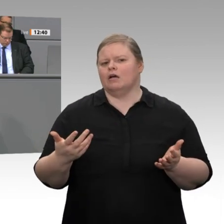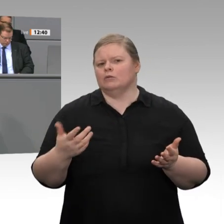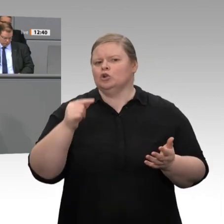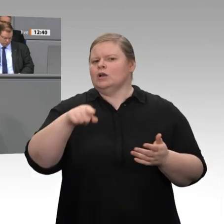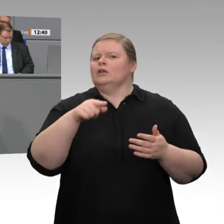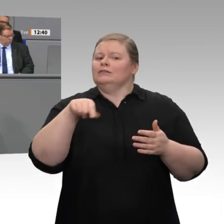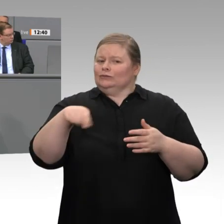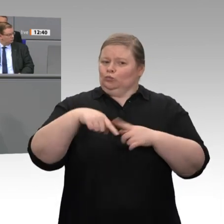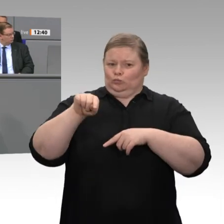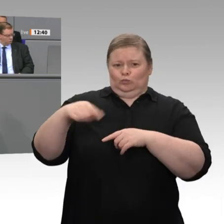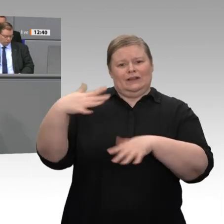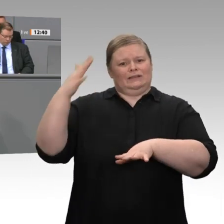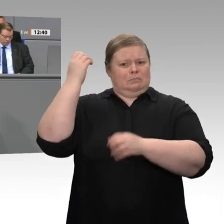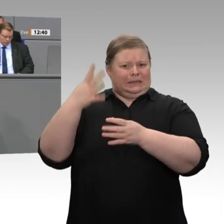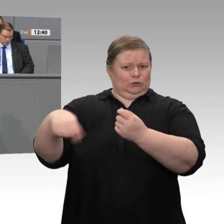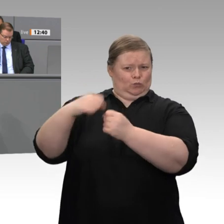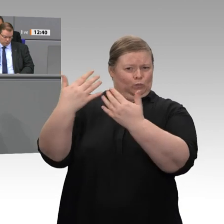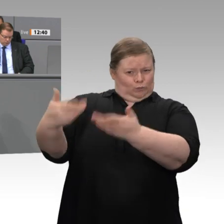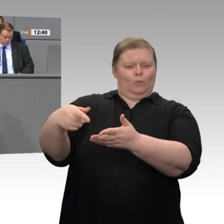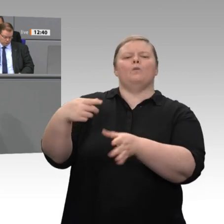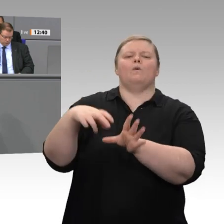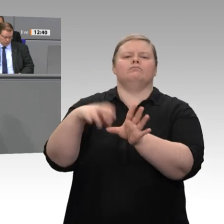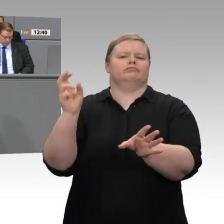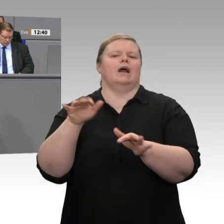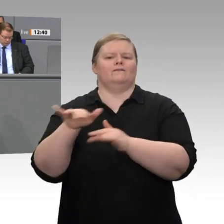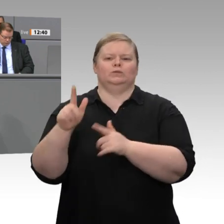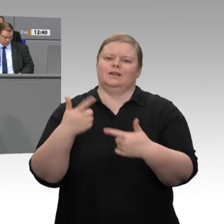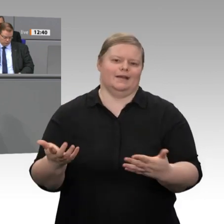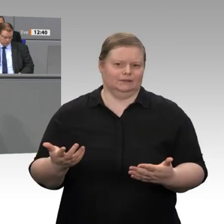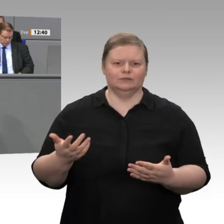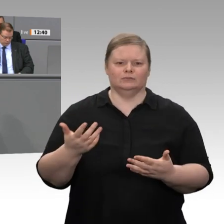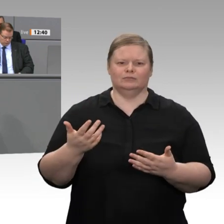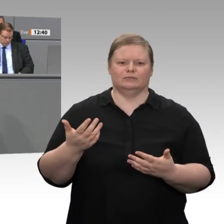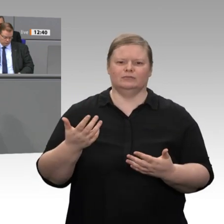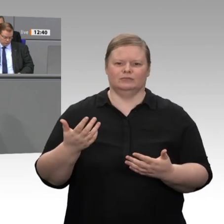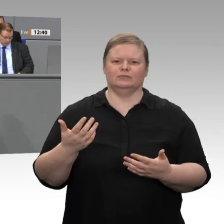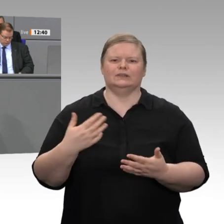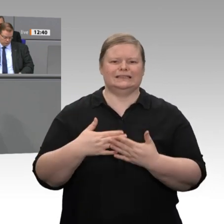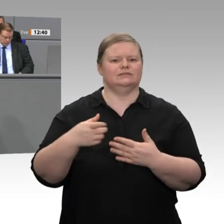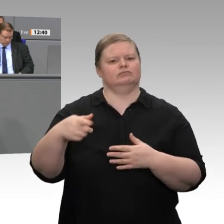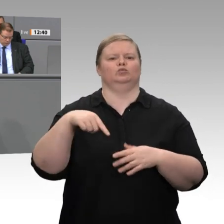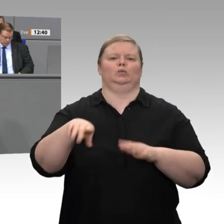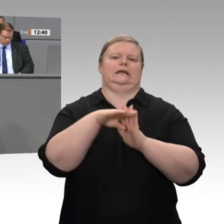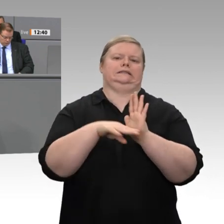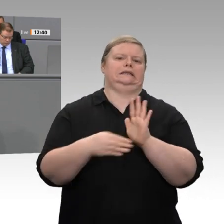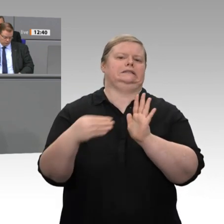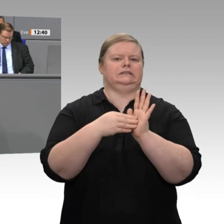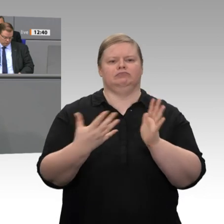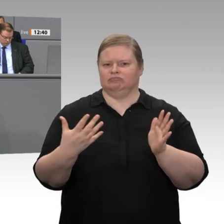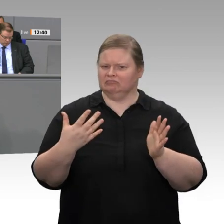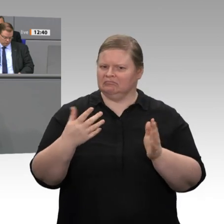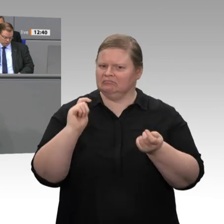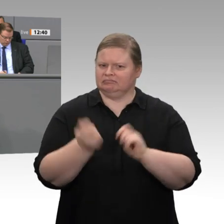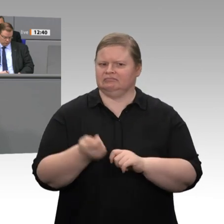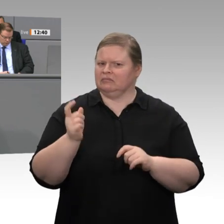Verfahren überhaupt gar keinen Einfluss, wenn wir das jetzt durch ein Gesetz regeln würden. Es würde überhaupt gar keinen Unterschied machen. Auch